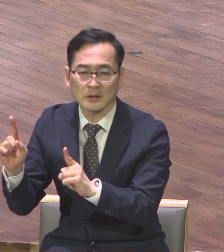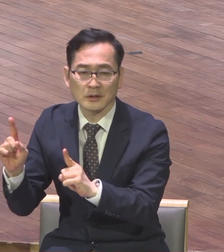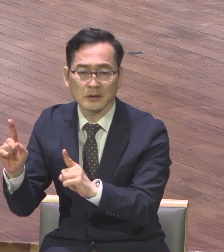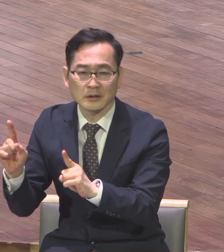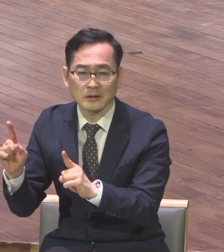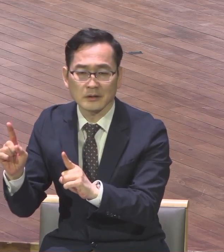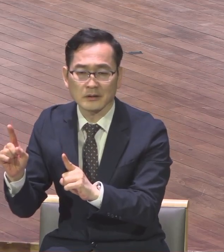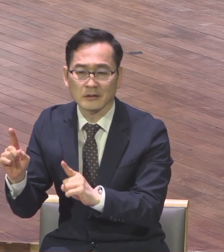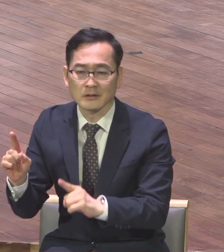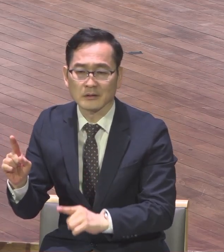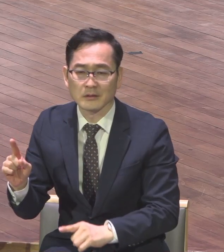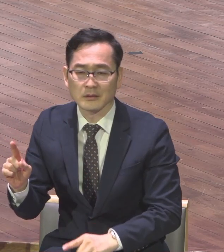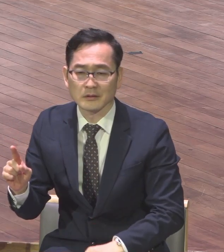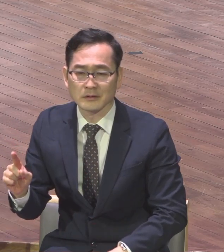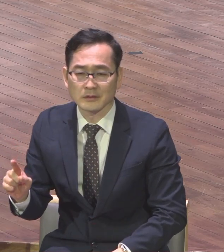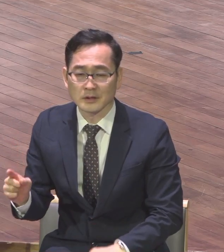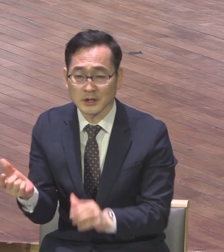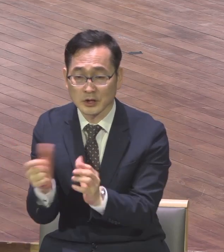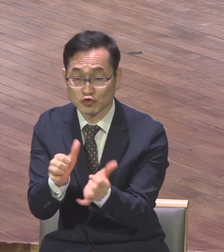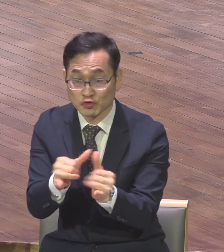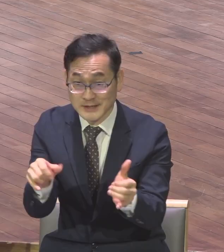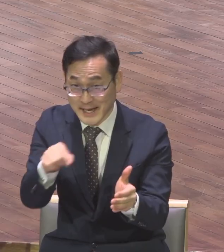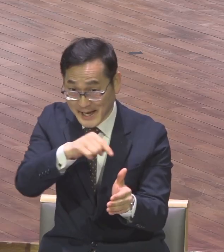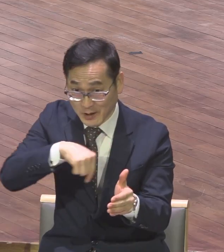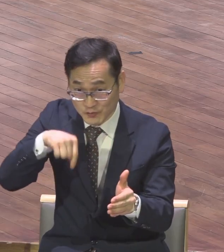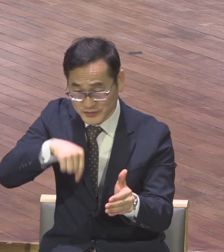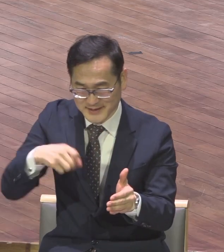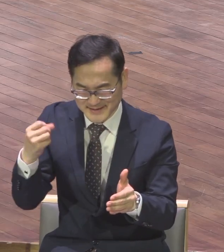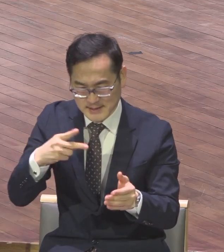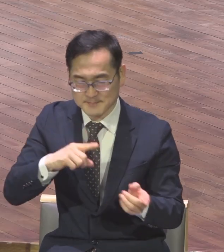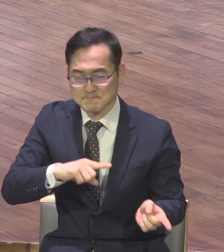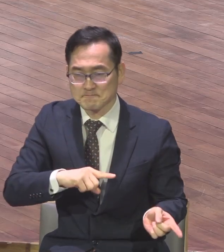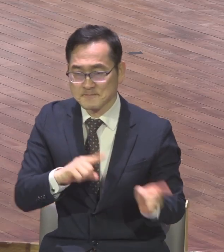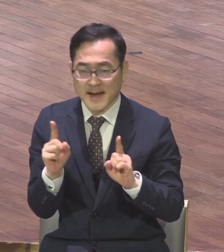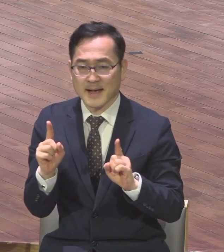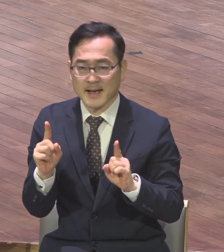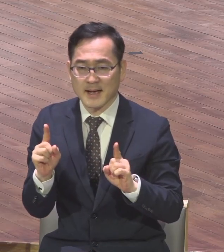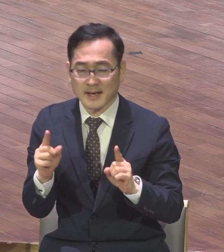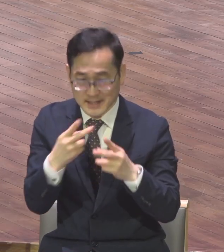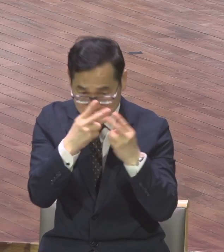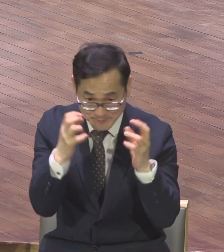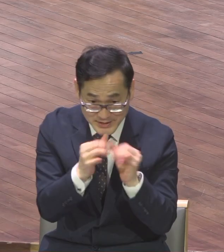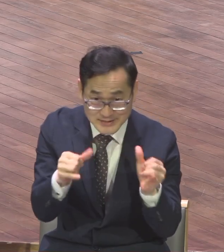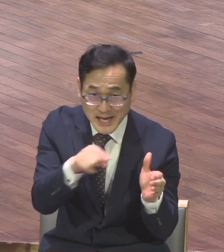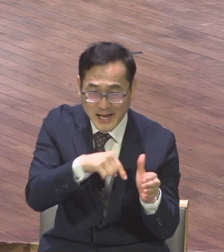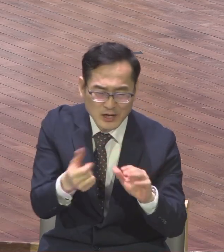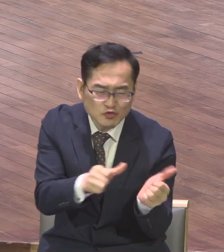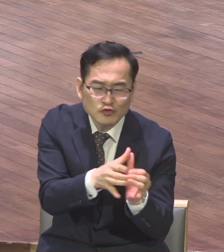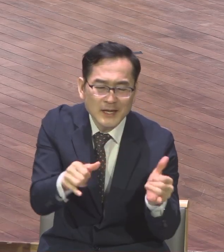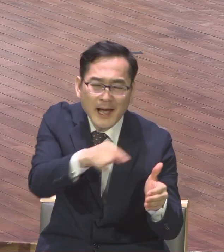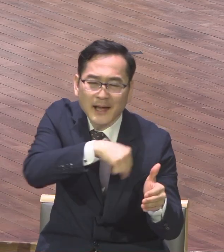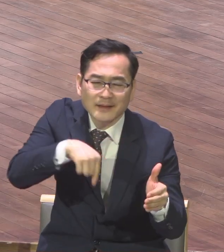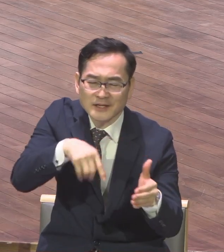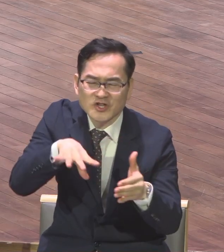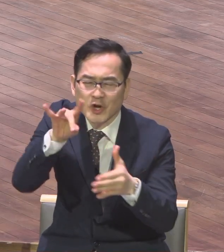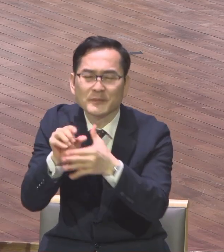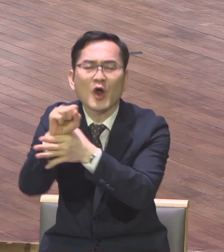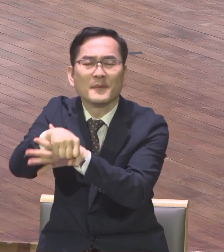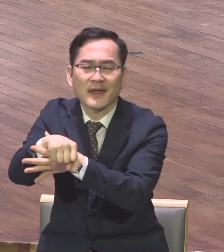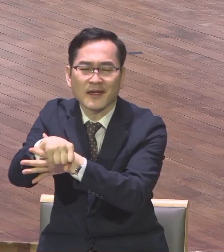이제 그리스도께서 죽은 자 가운데서 다시 살아나사 잠자는 자들의 첫